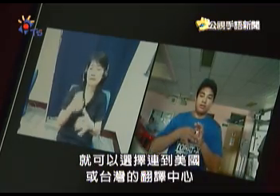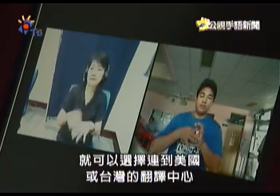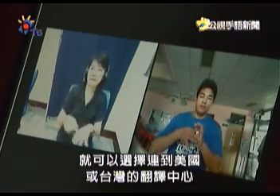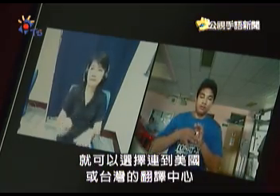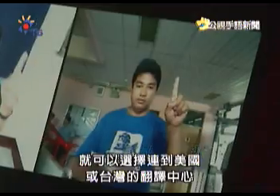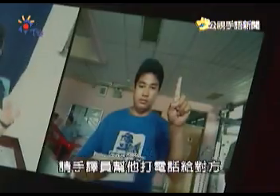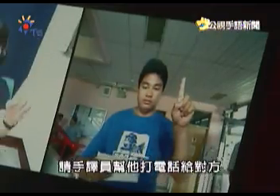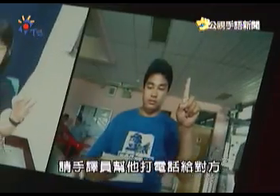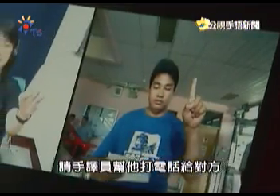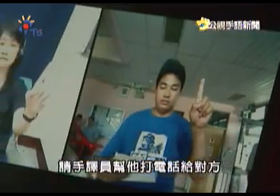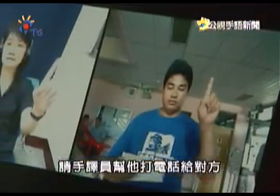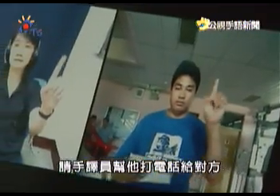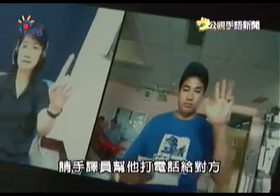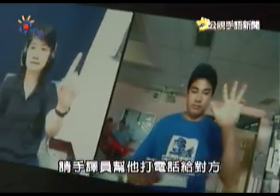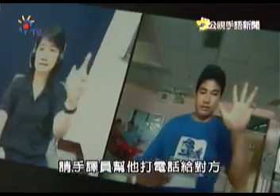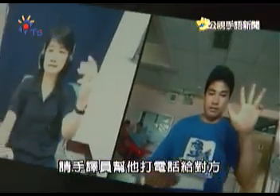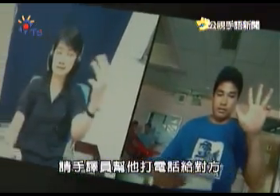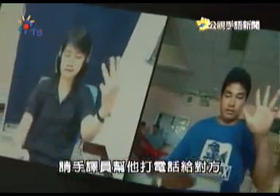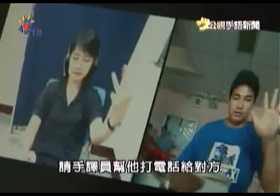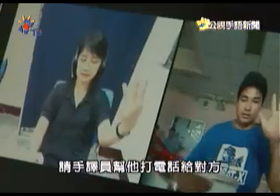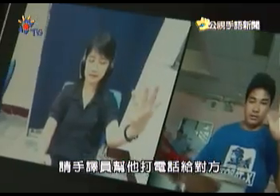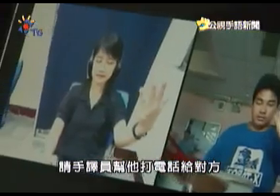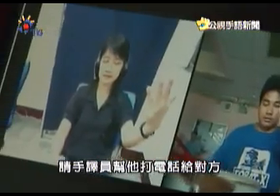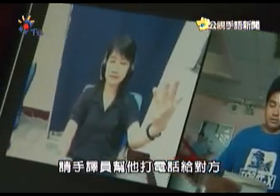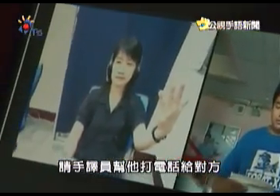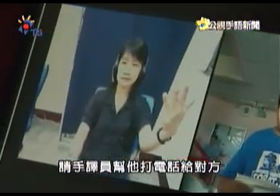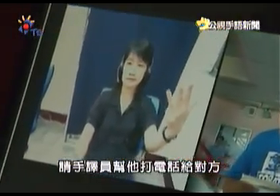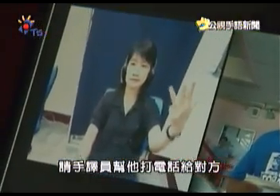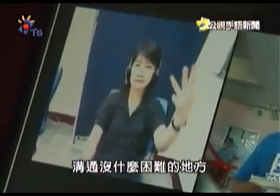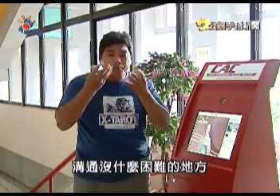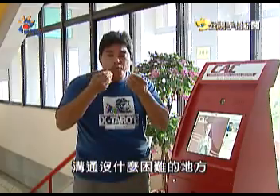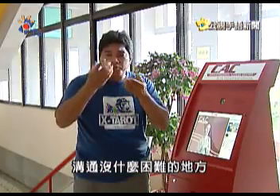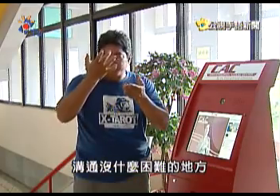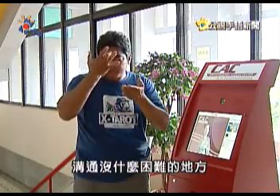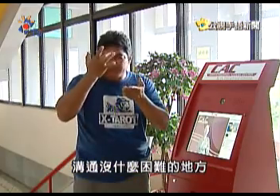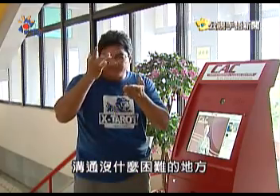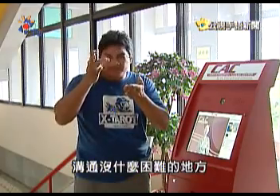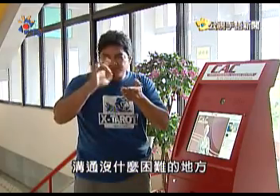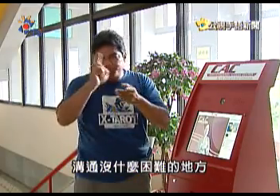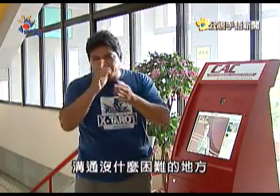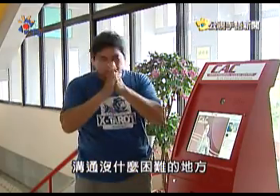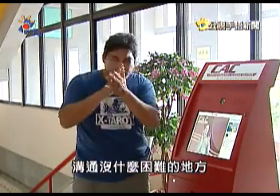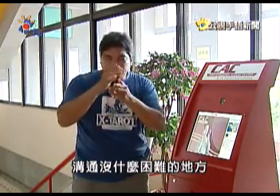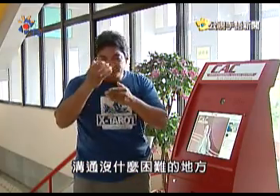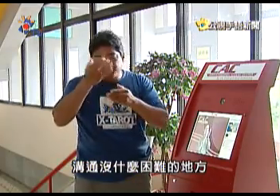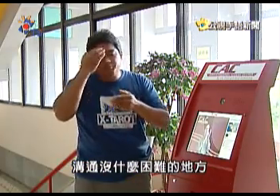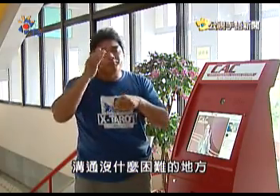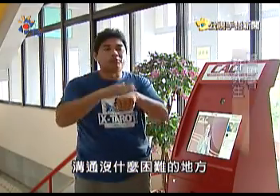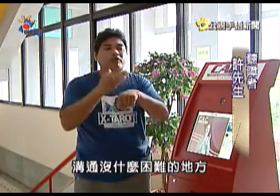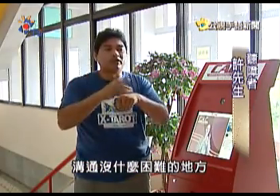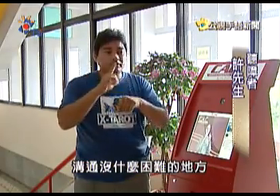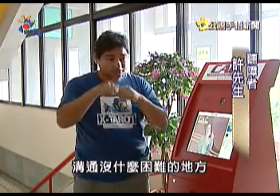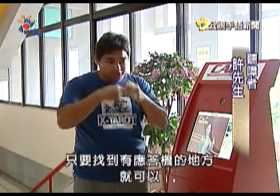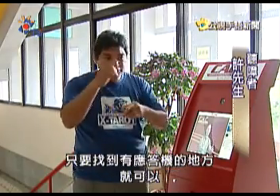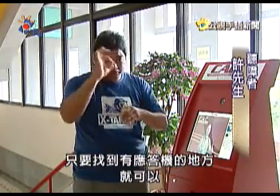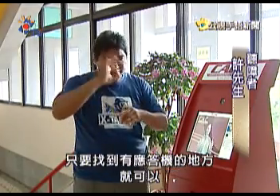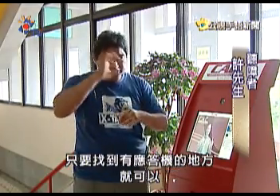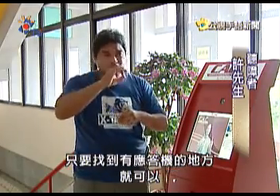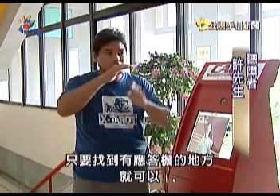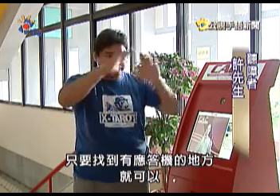心，请手译员帮他打电话给对方。 沟通没有什么困难的地方，只要找到有应答机的